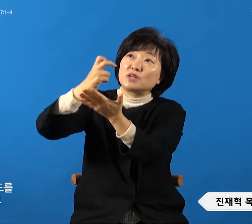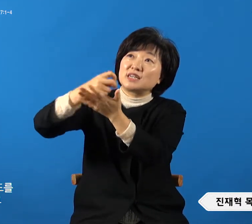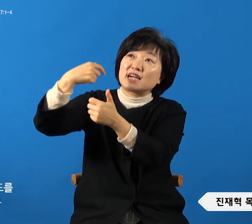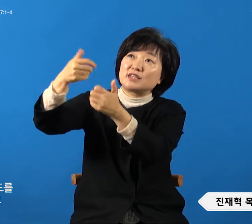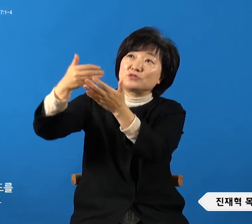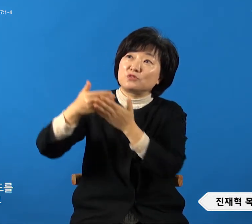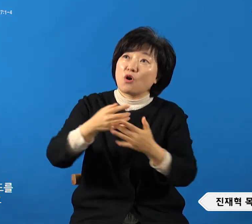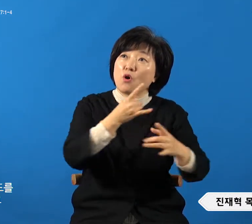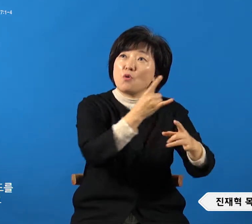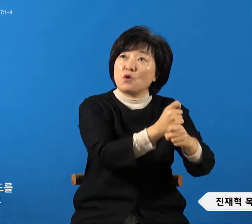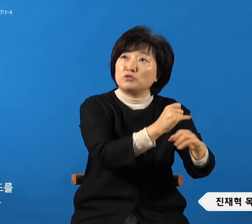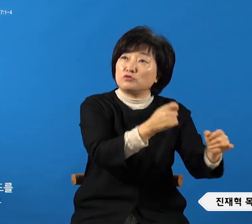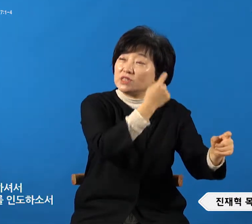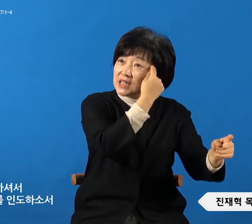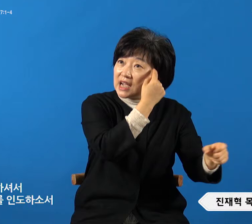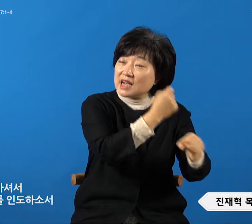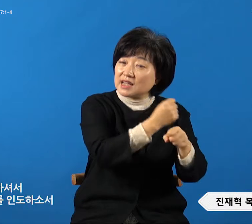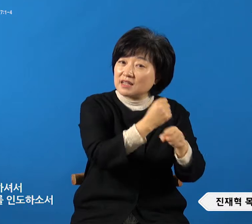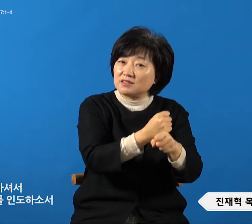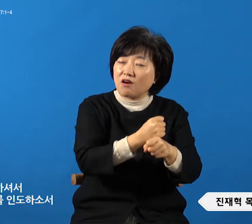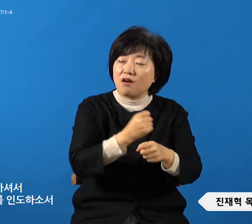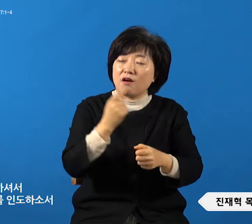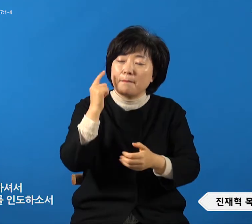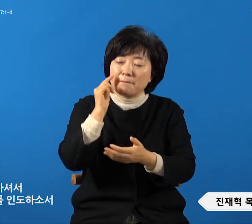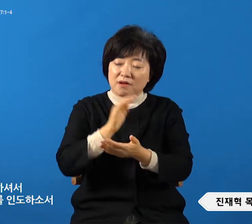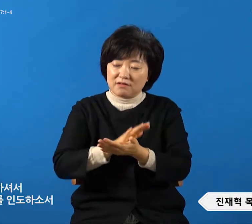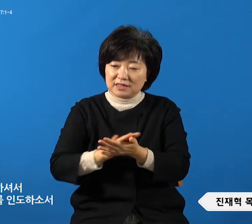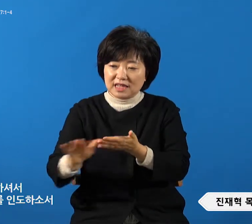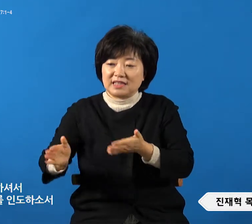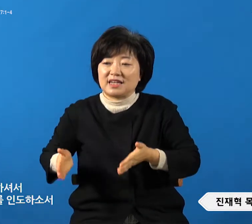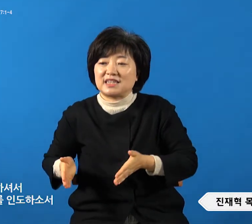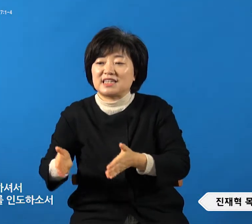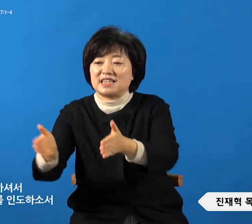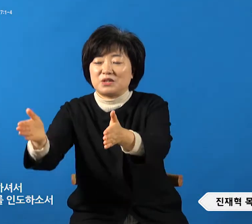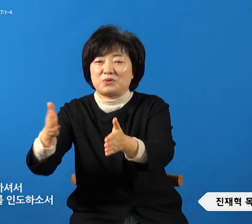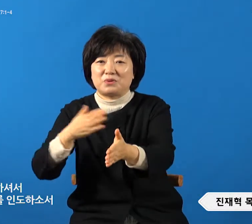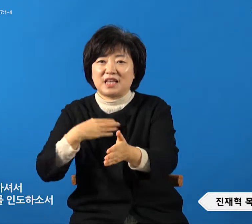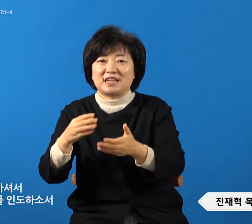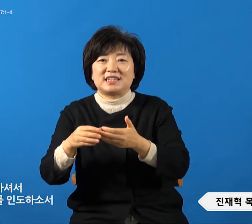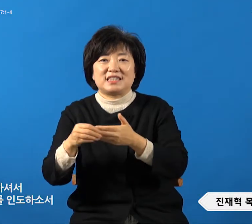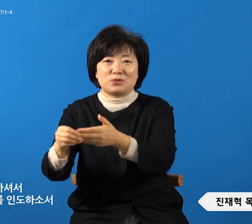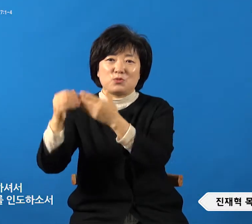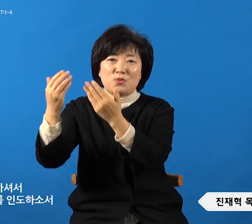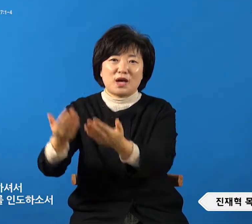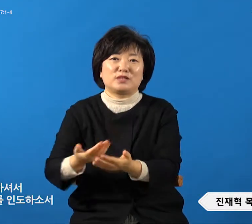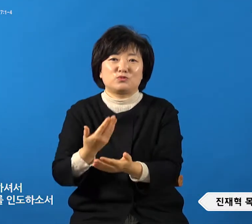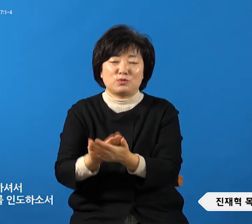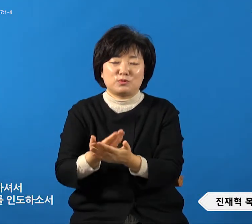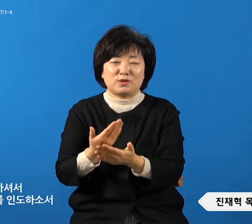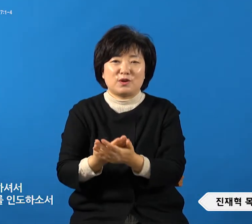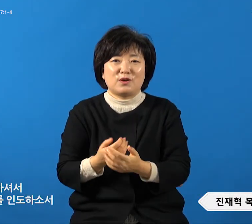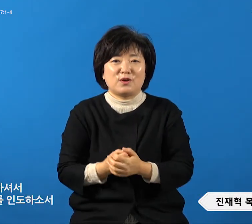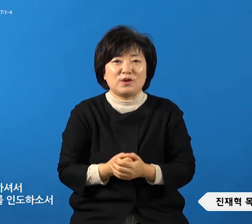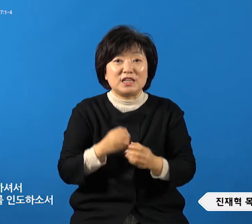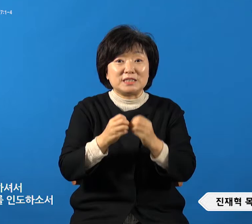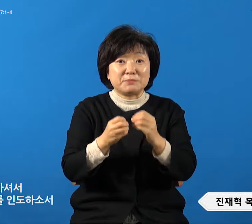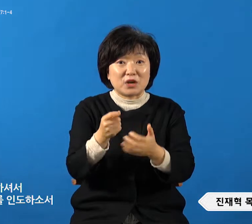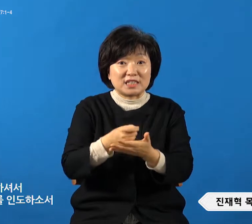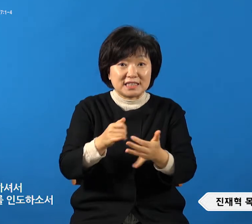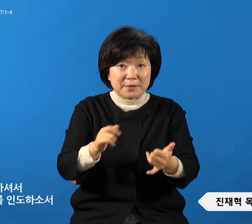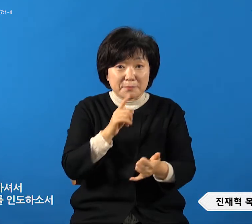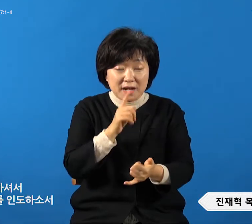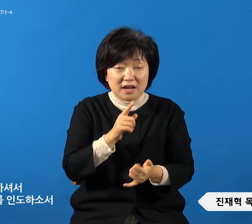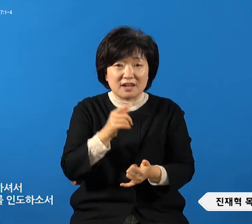내 원수를 생각하셔서 평탄한 길로 나를 인도하소서. 시편 기자는